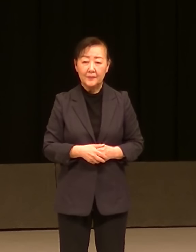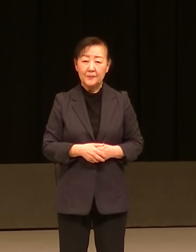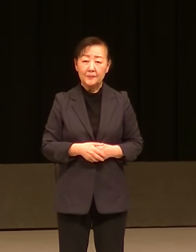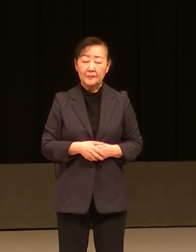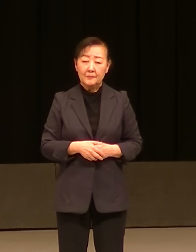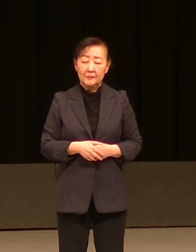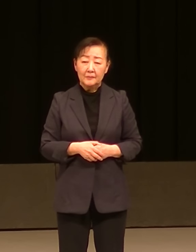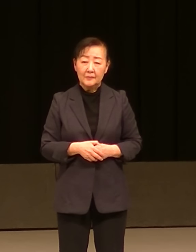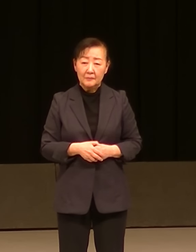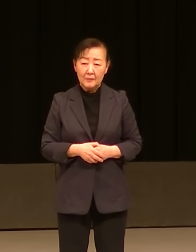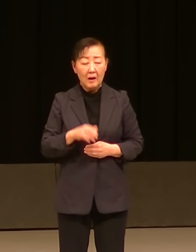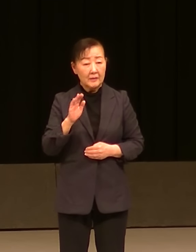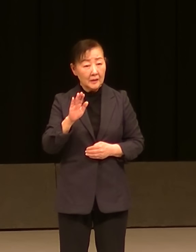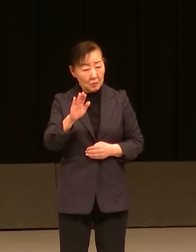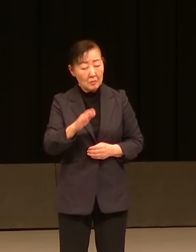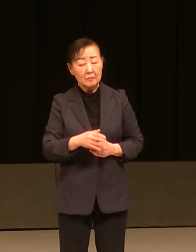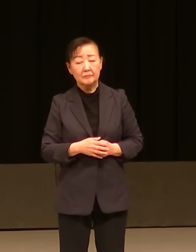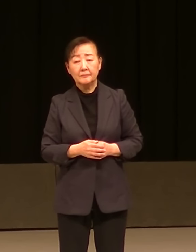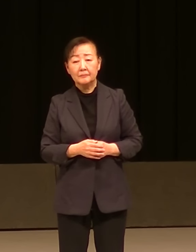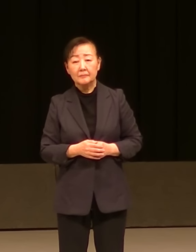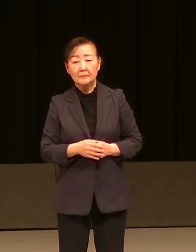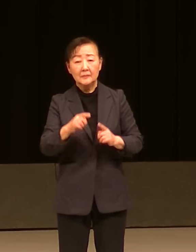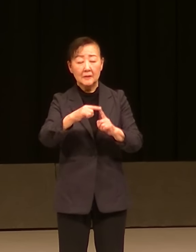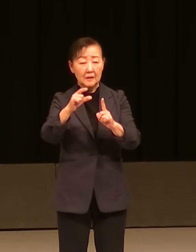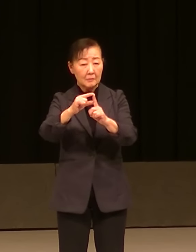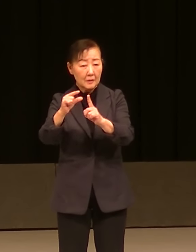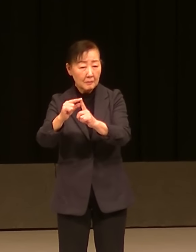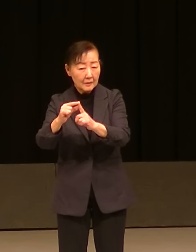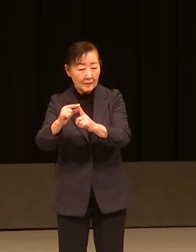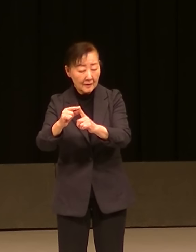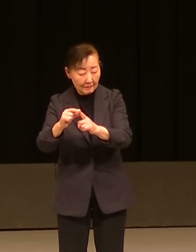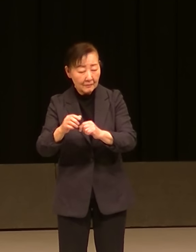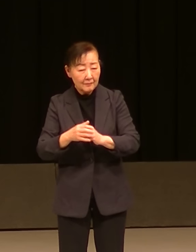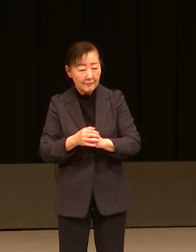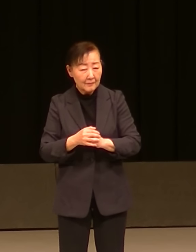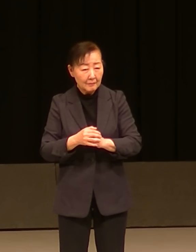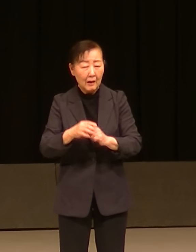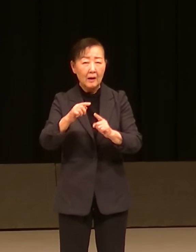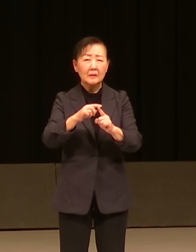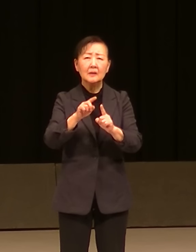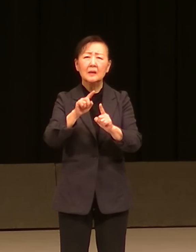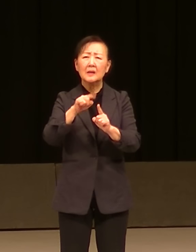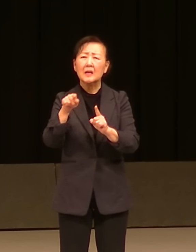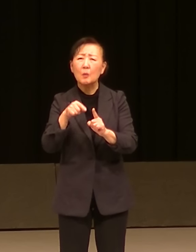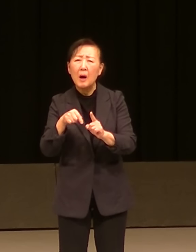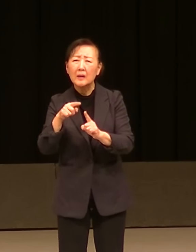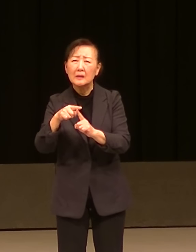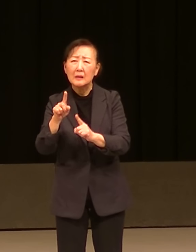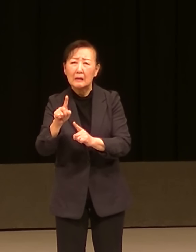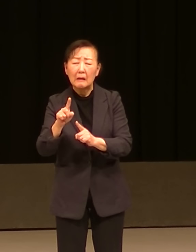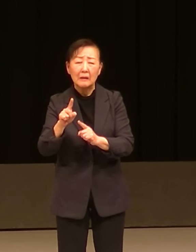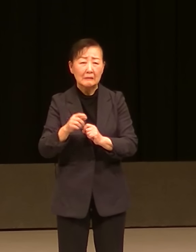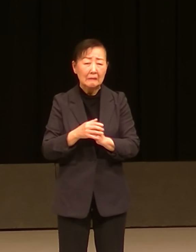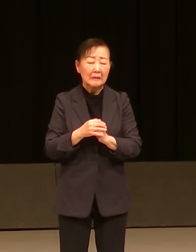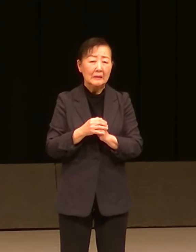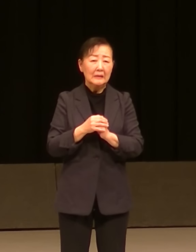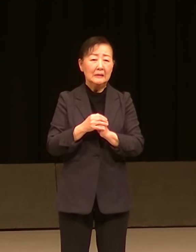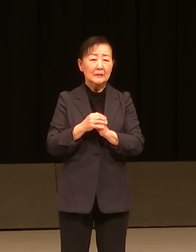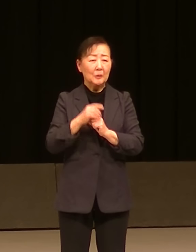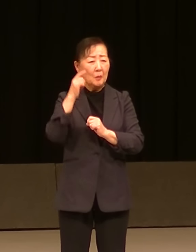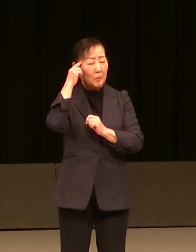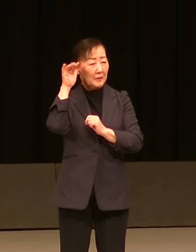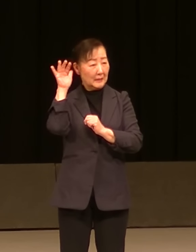で、まあ、以降、TPP が出てきたら、あるいは TYP がということを、ですね、思い出